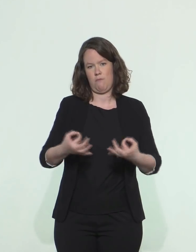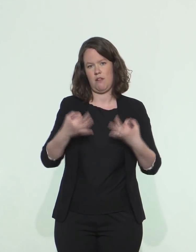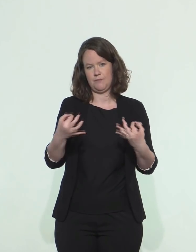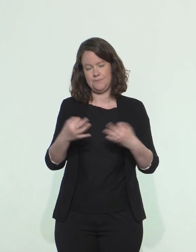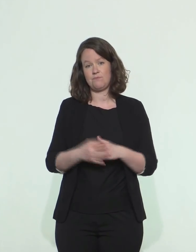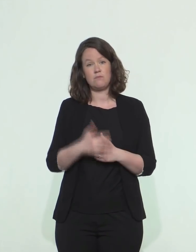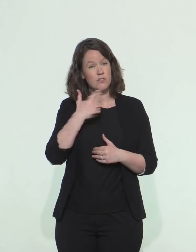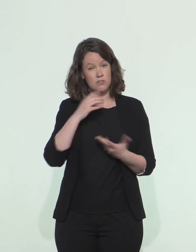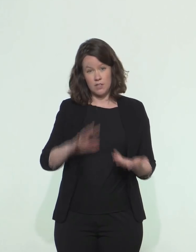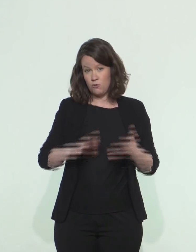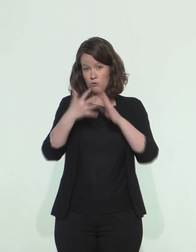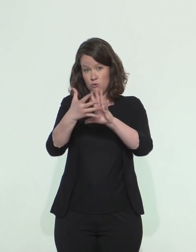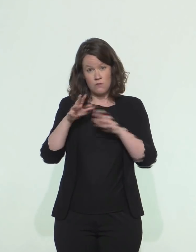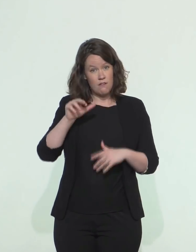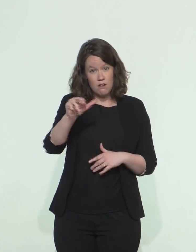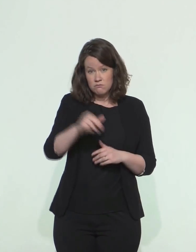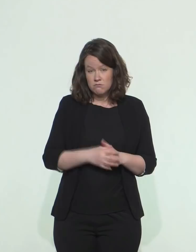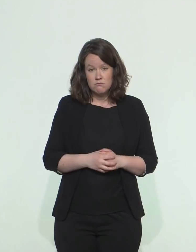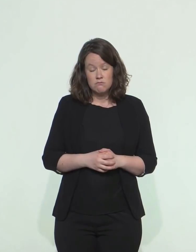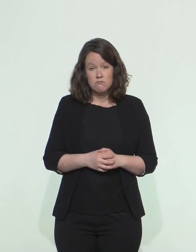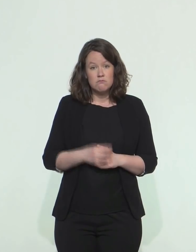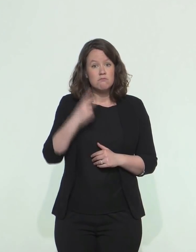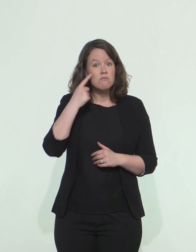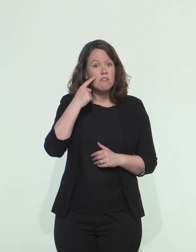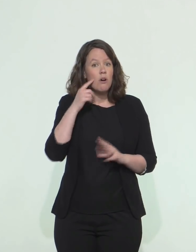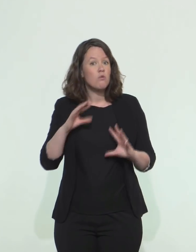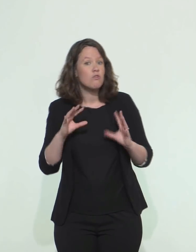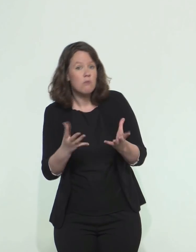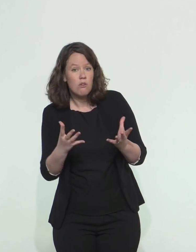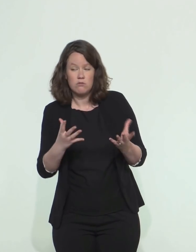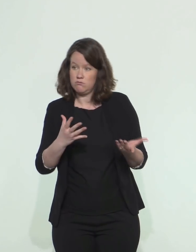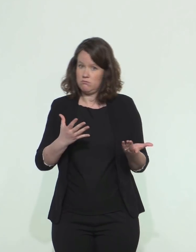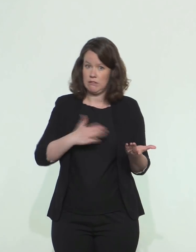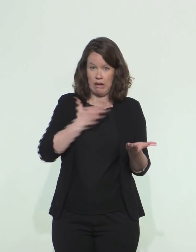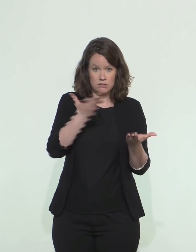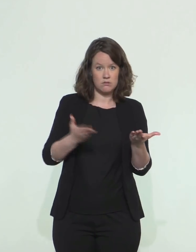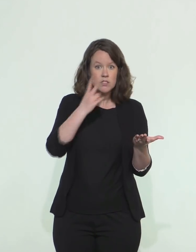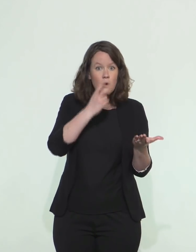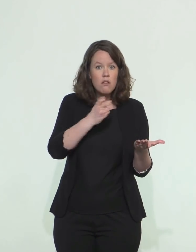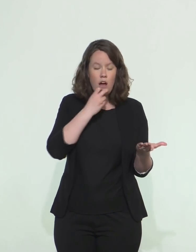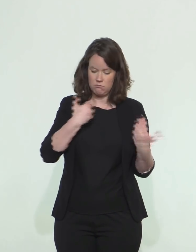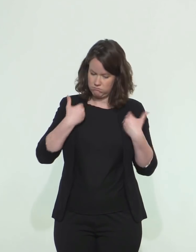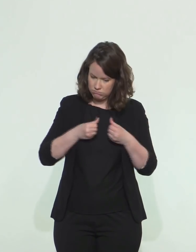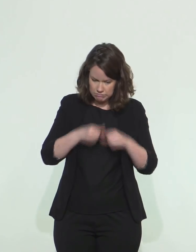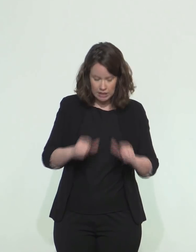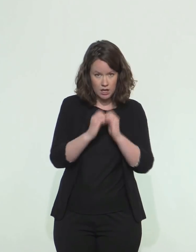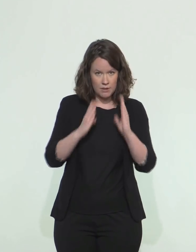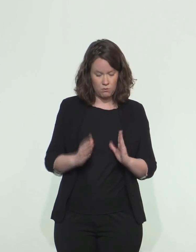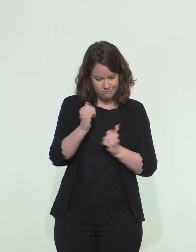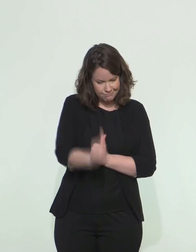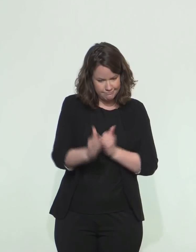sens, potentiellement. La situation peut s'améliorer grâce aux efforts des Français dans leur respect du confinement et dans leur respect des mesures